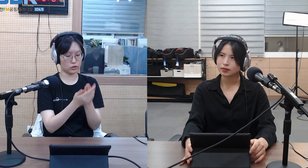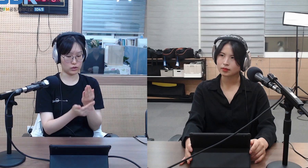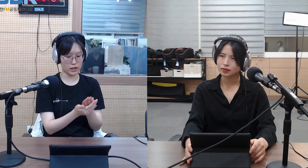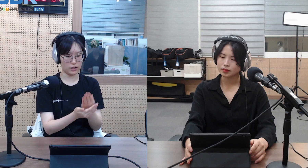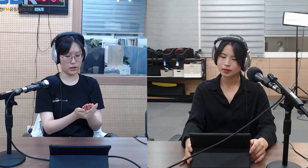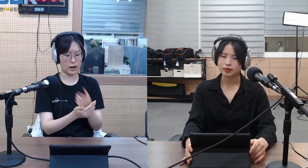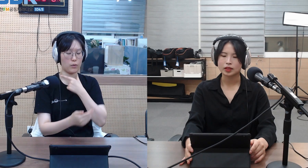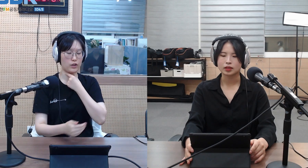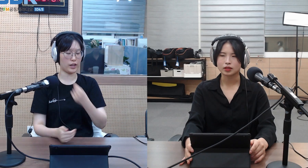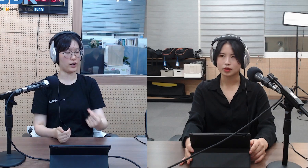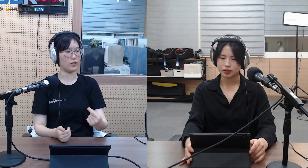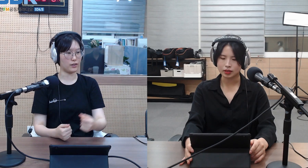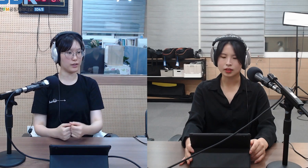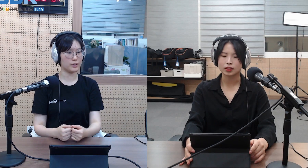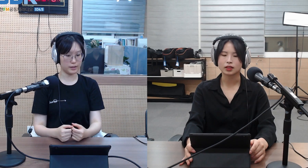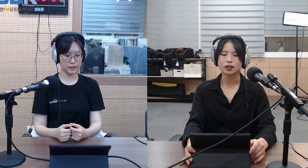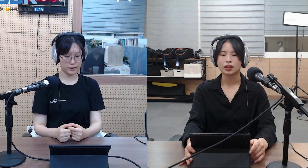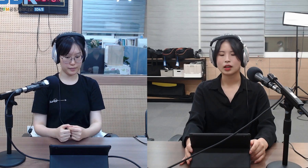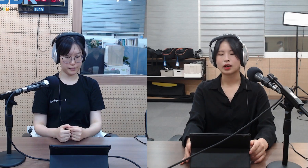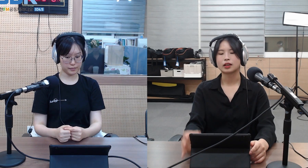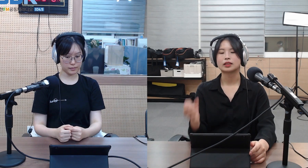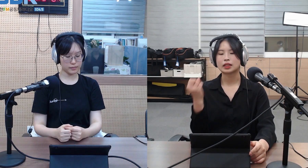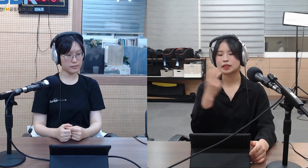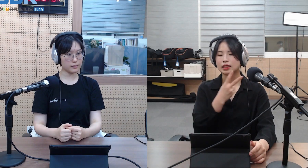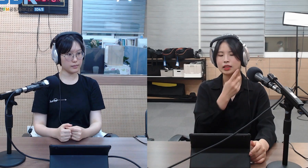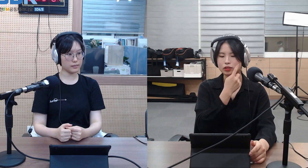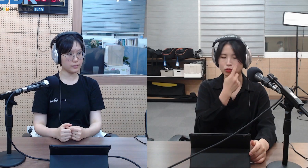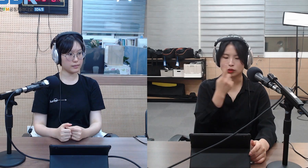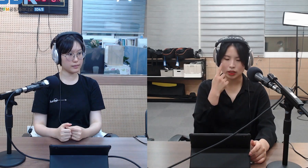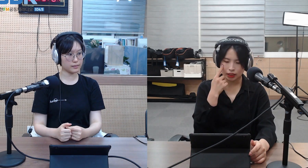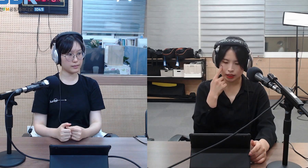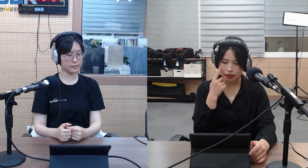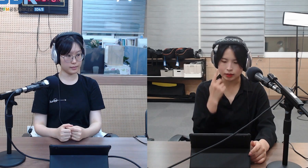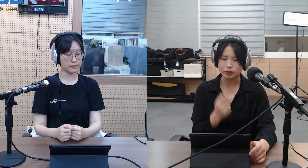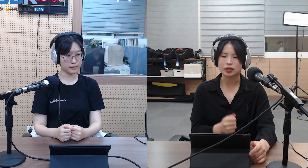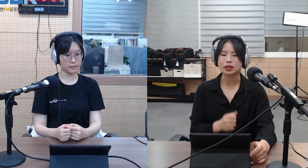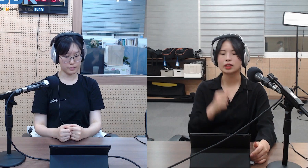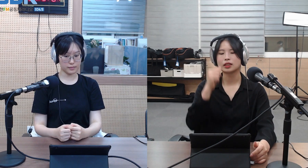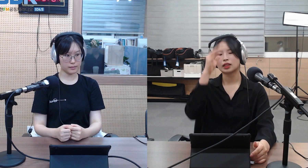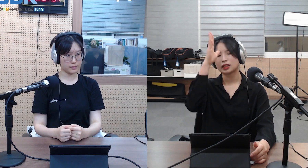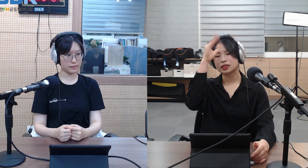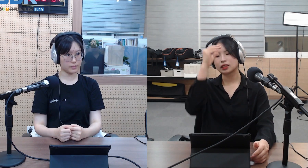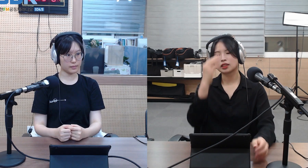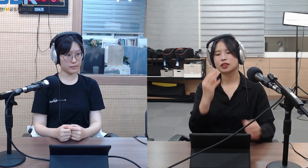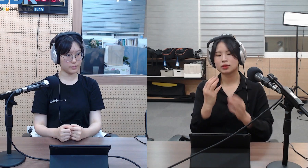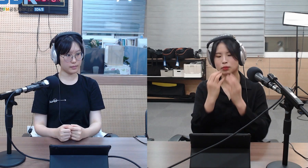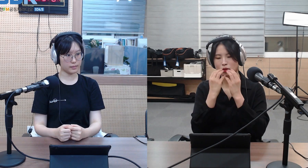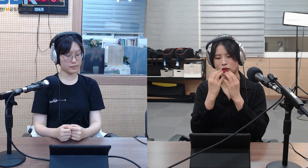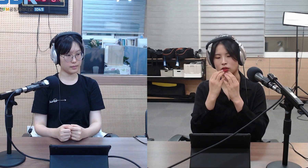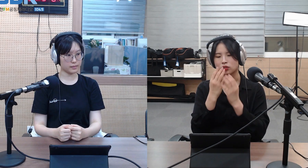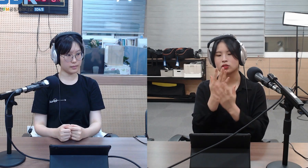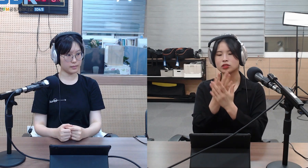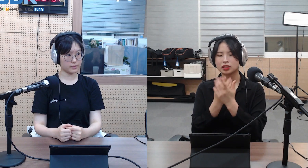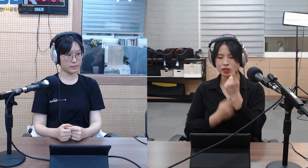주세요. 원해요. 네. 다시 주문 확인하겠습니다. 치킨 버거